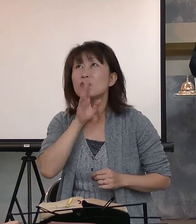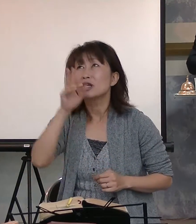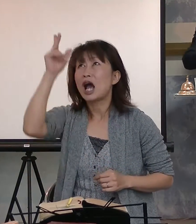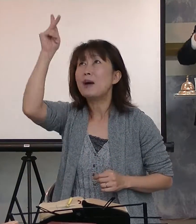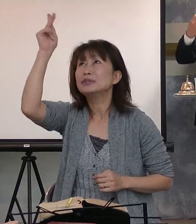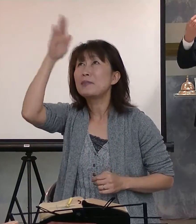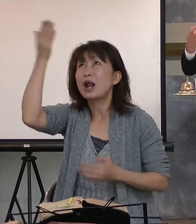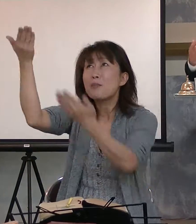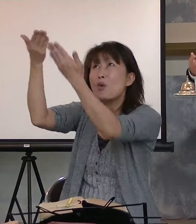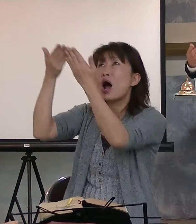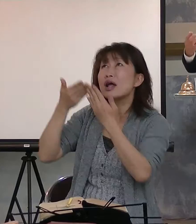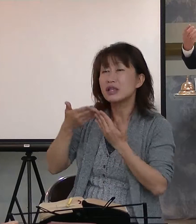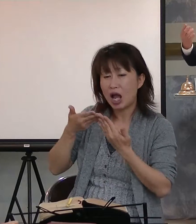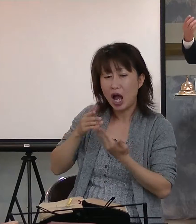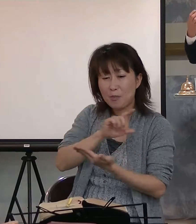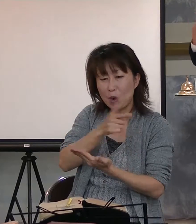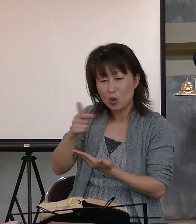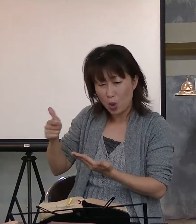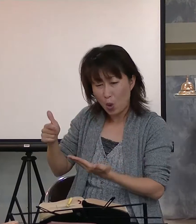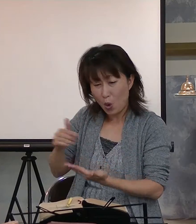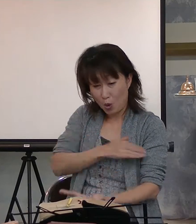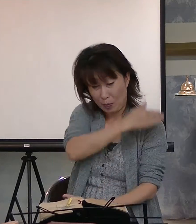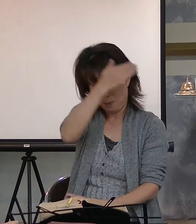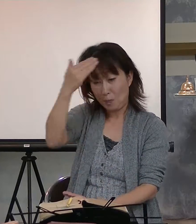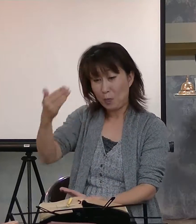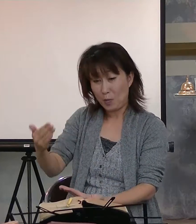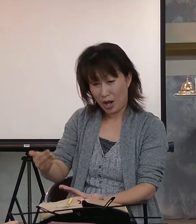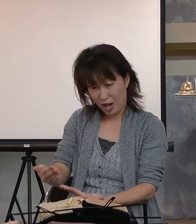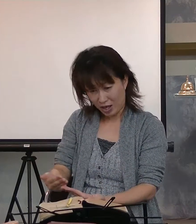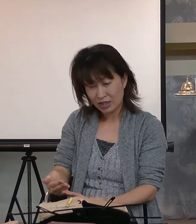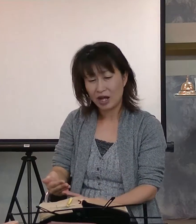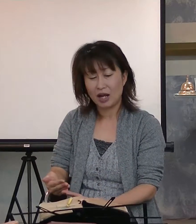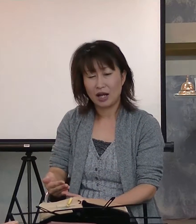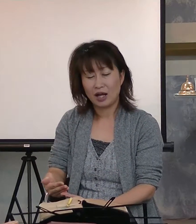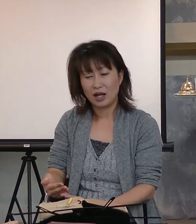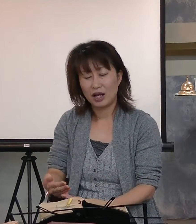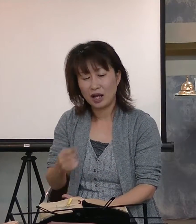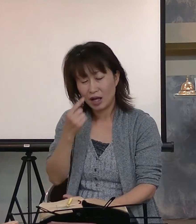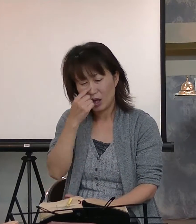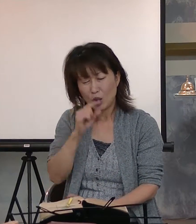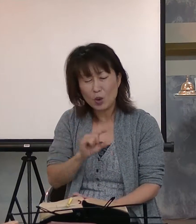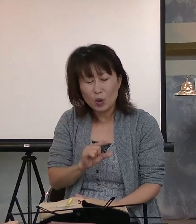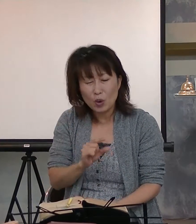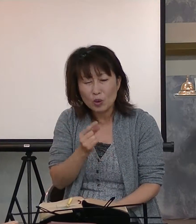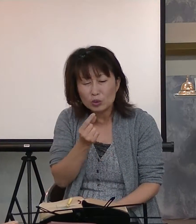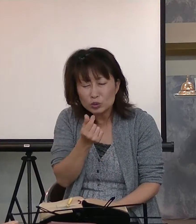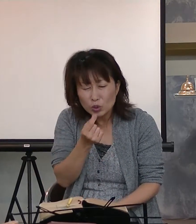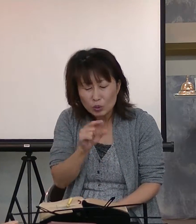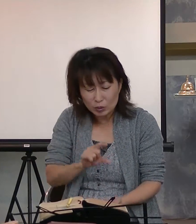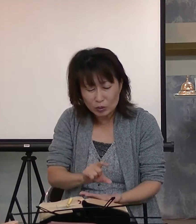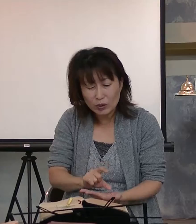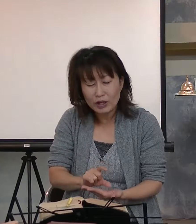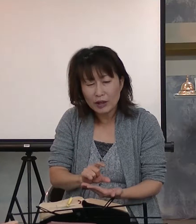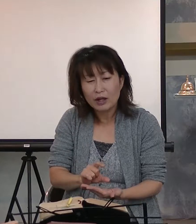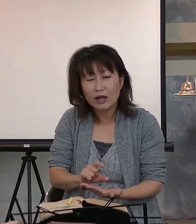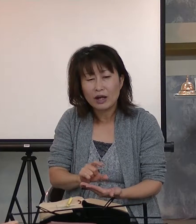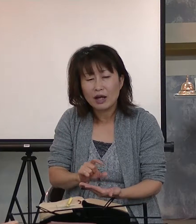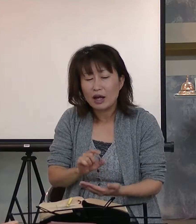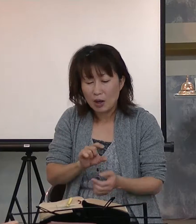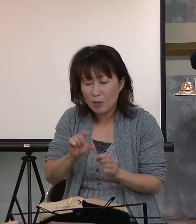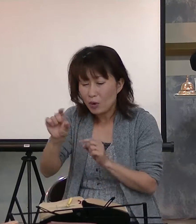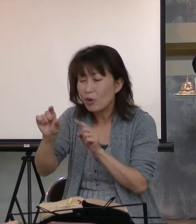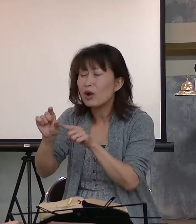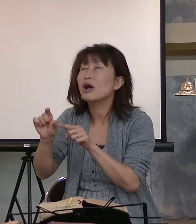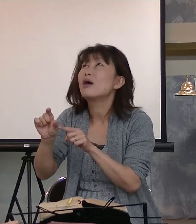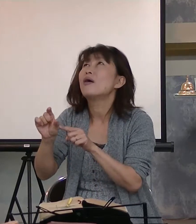もらったものがあまりにもたくさんあるから、私本当にわずかなんですけど、主よありがたい、感謝します